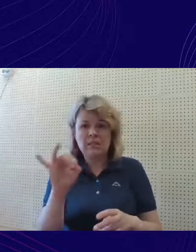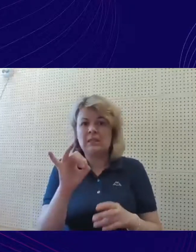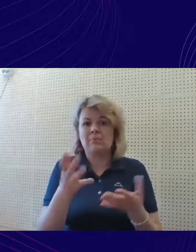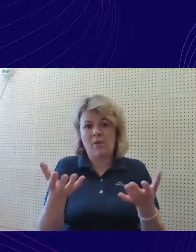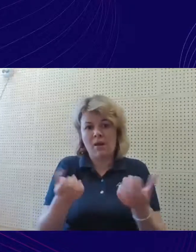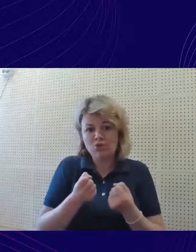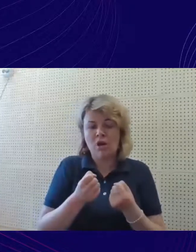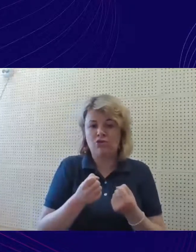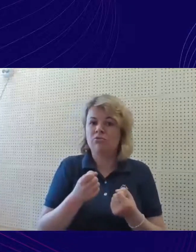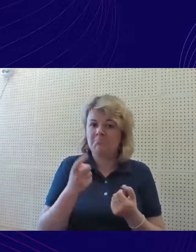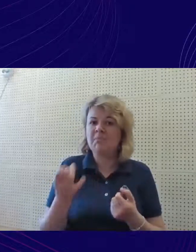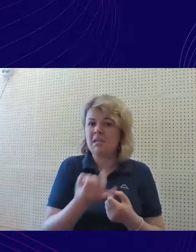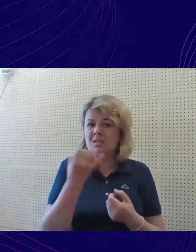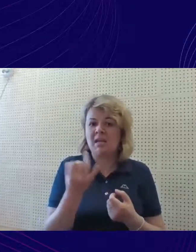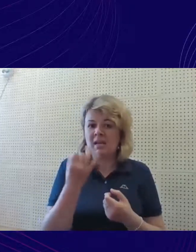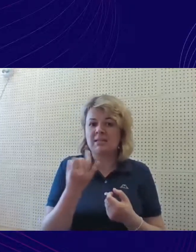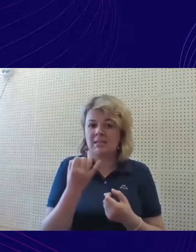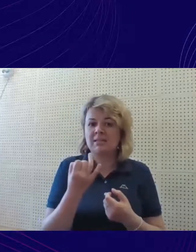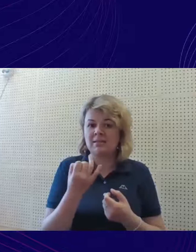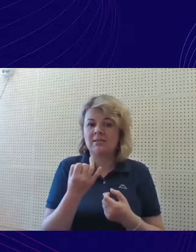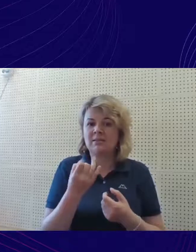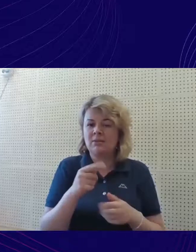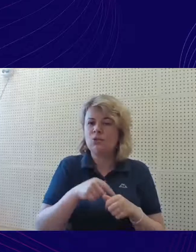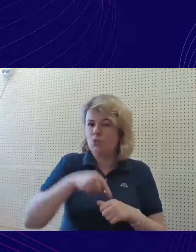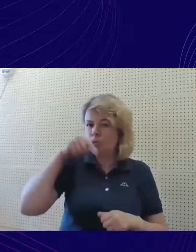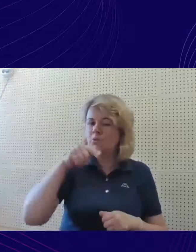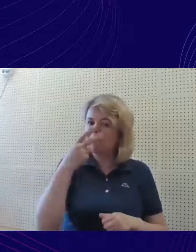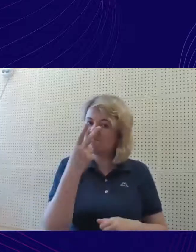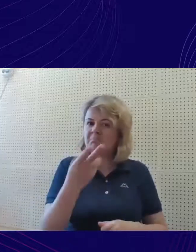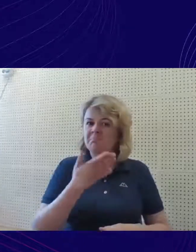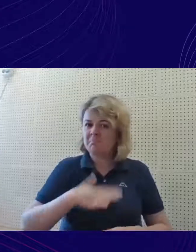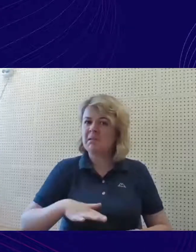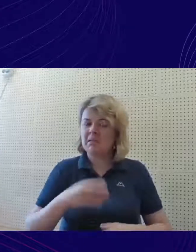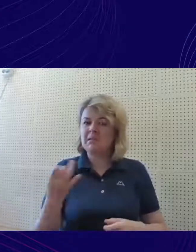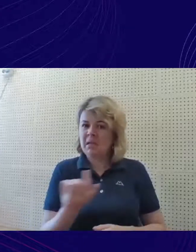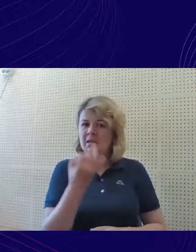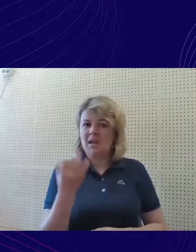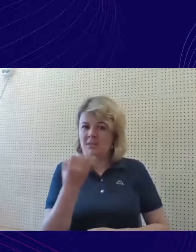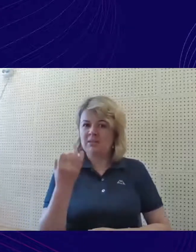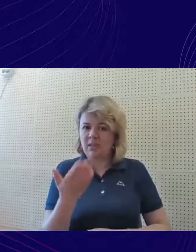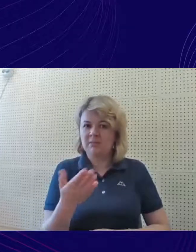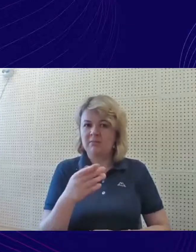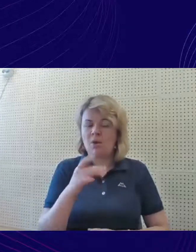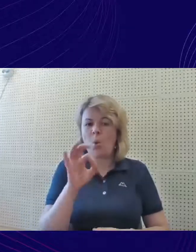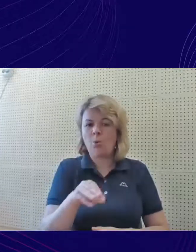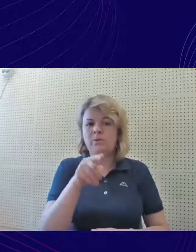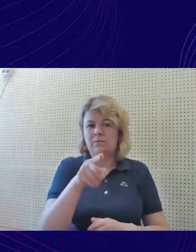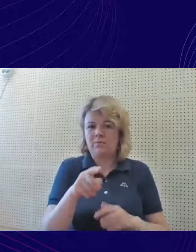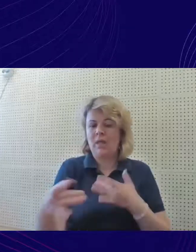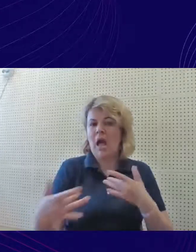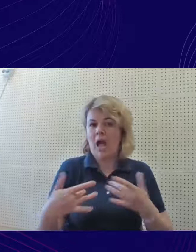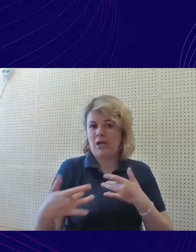некоторые интерес, чувствуешь интерес, получаешь некое удовлетворение от того, что ты...